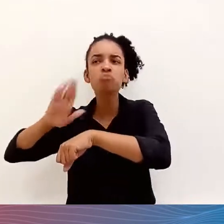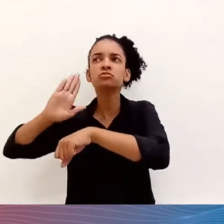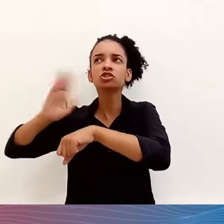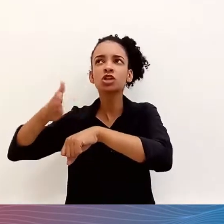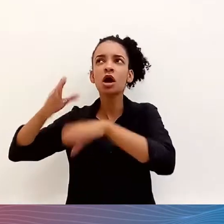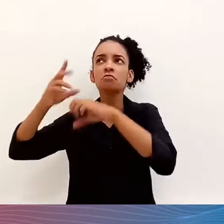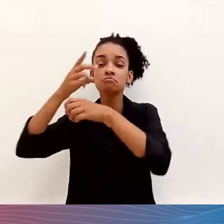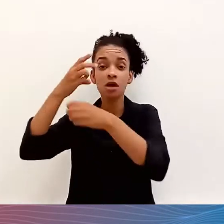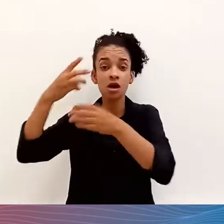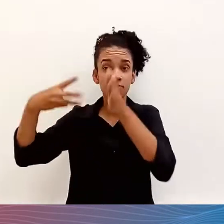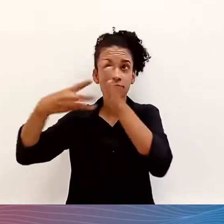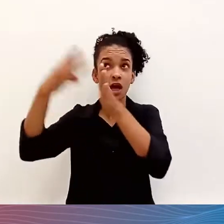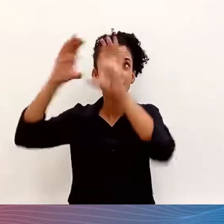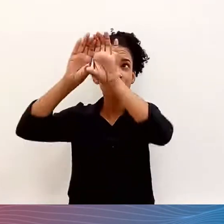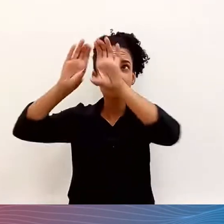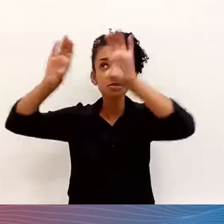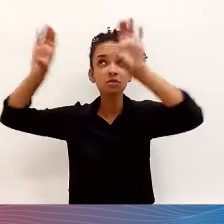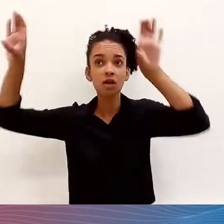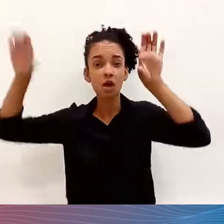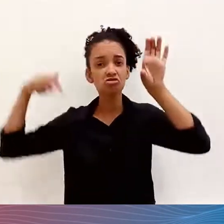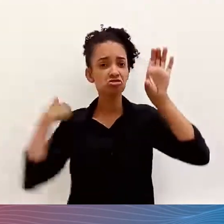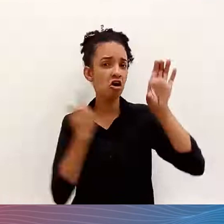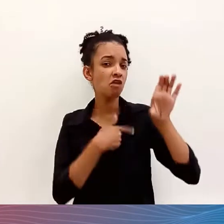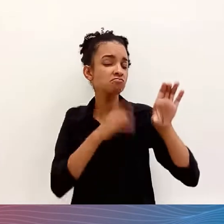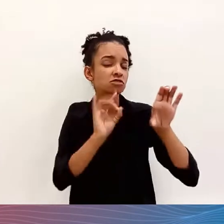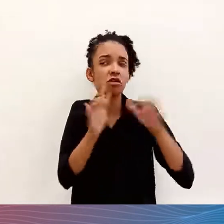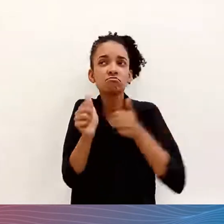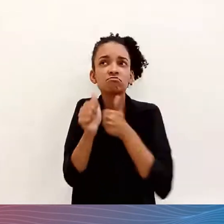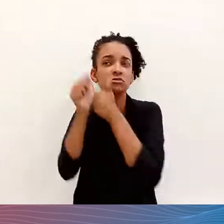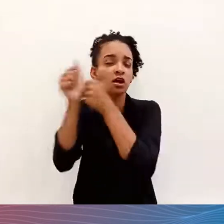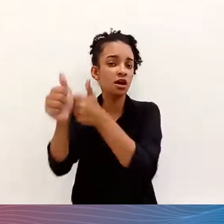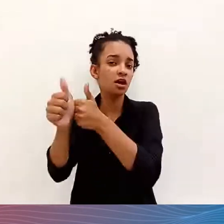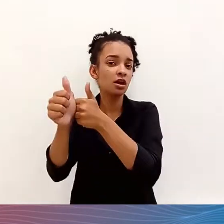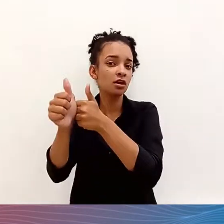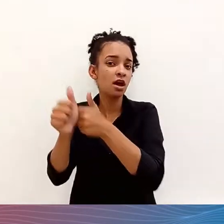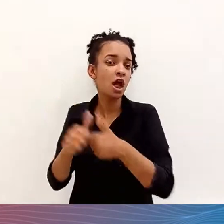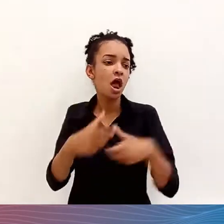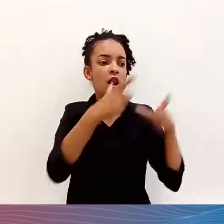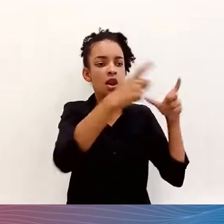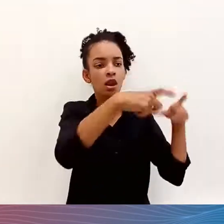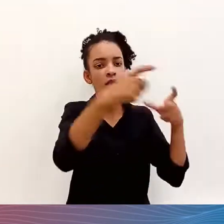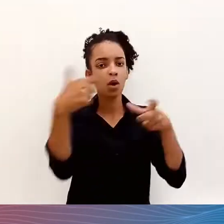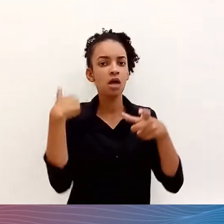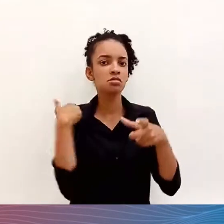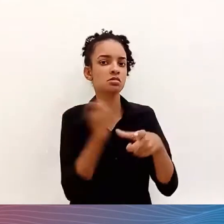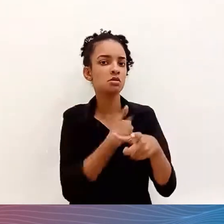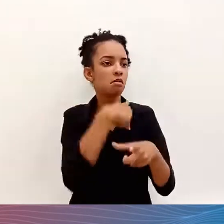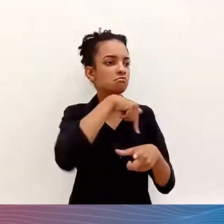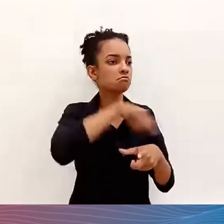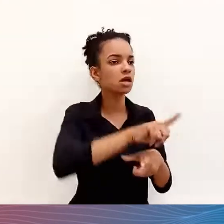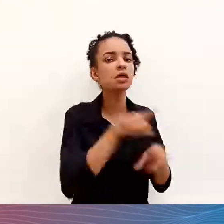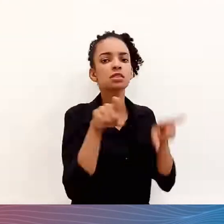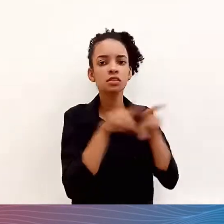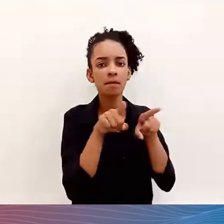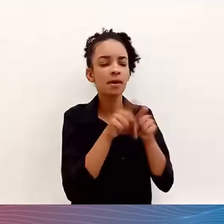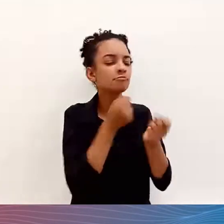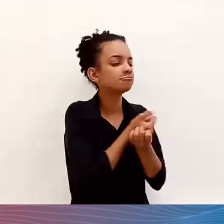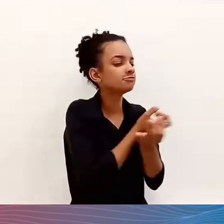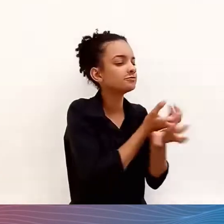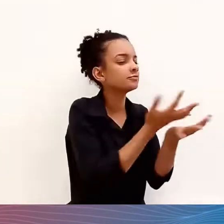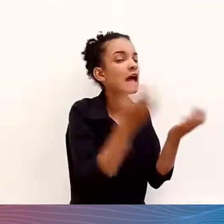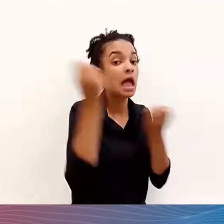onde quer que nós vamos, irmãos, estamos espalhando o bom perfume de Cristo, levando a graça para as pessoas. As